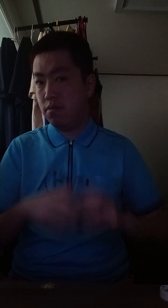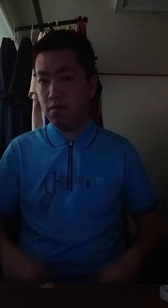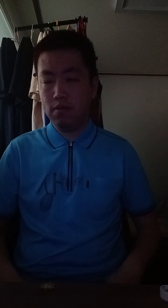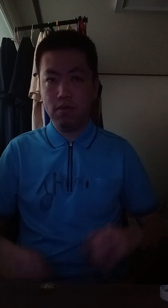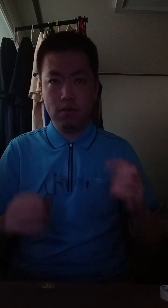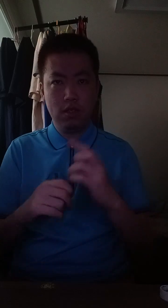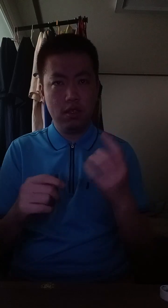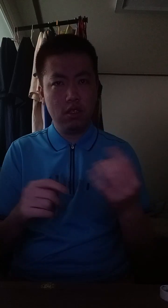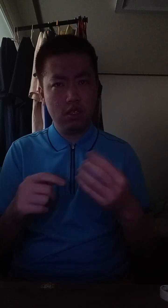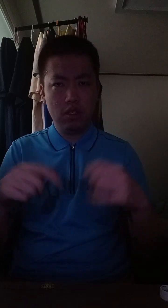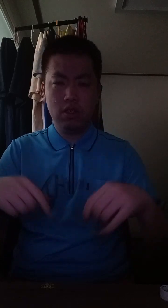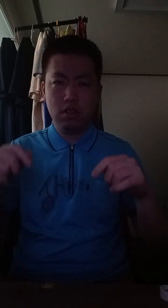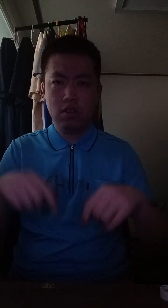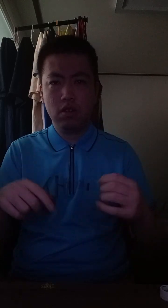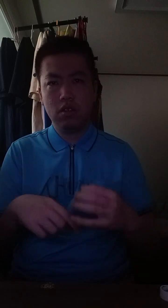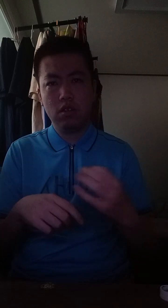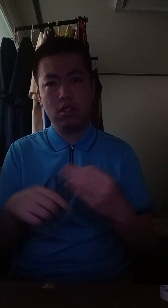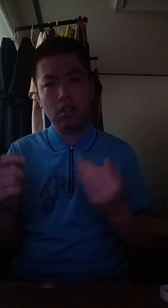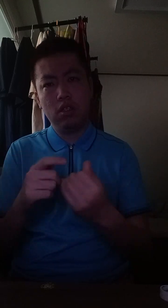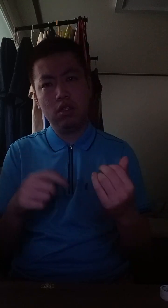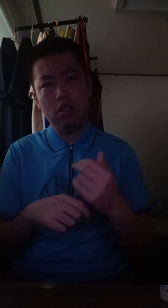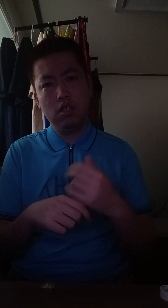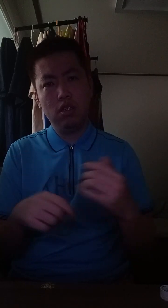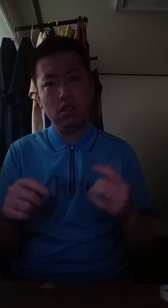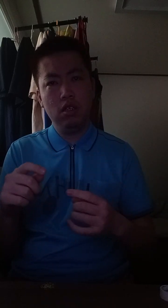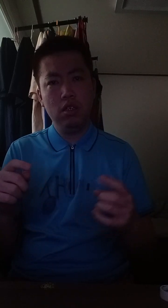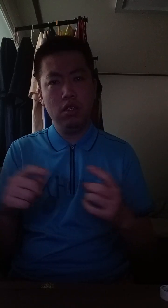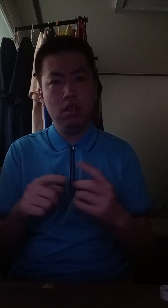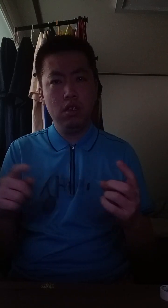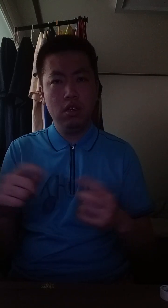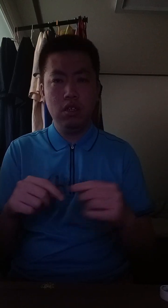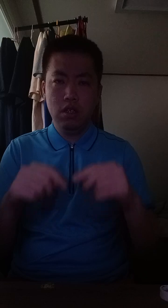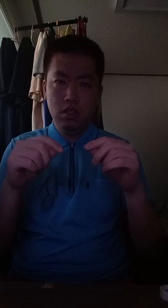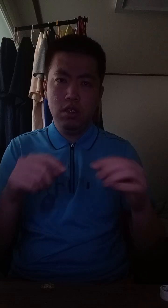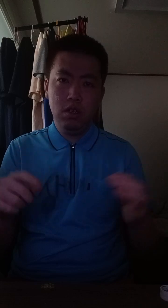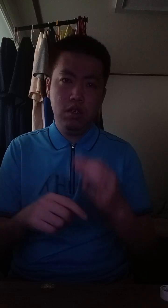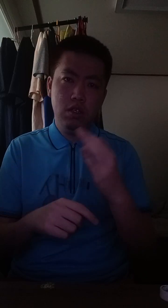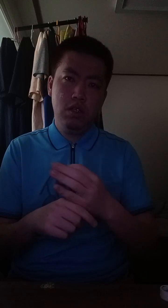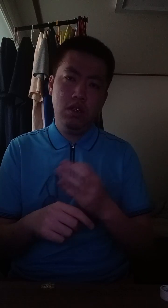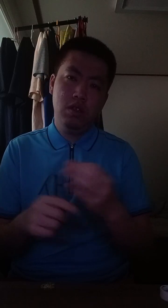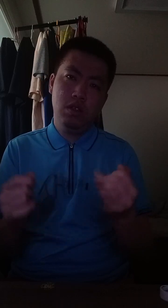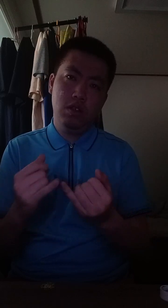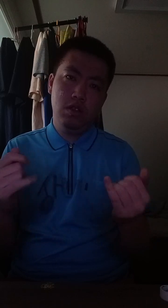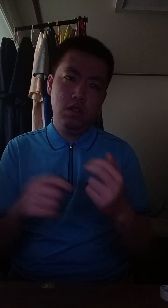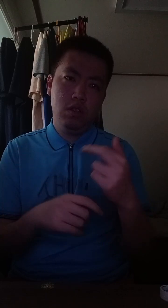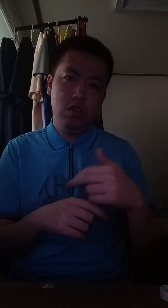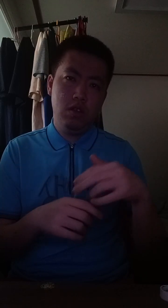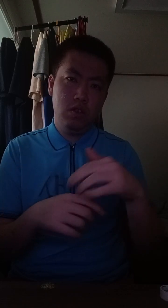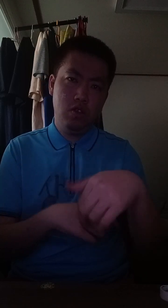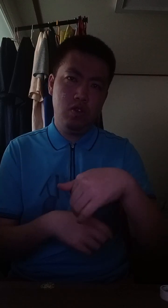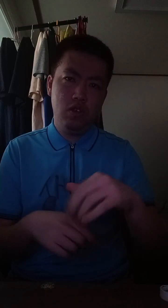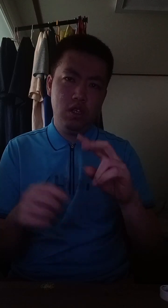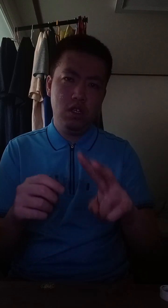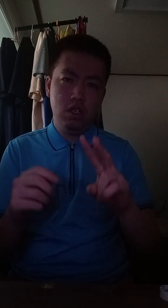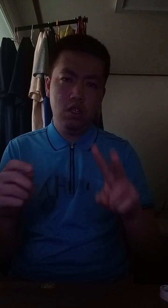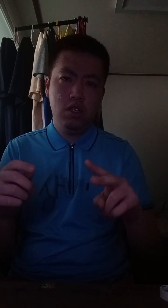어제도 5살 아이가 빠지는 아찔한 사고가 났습니다. 이 발 빠짐을 막아주는 안전장치가 있지만 설치율은 20%에도